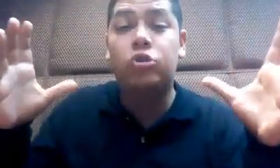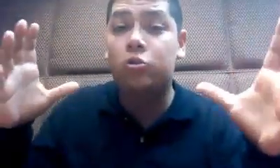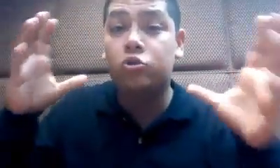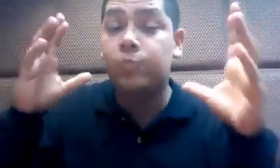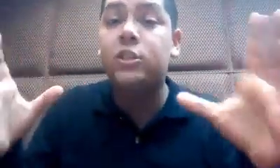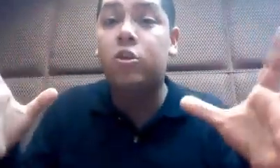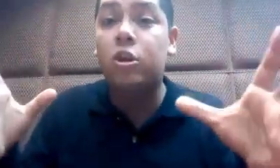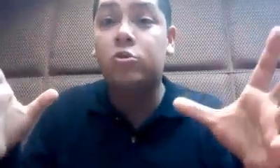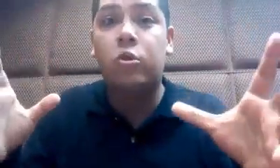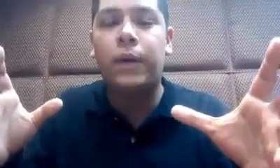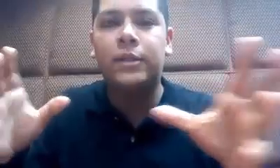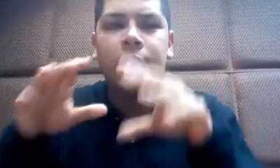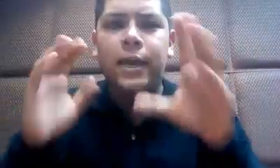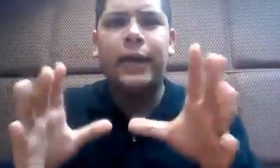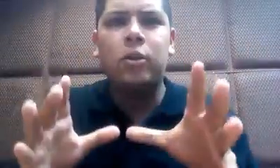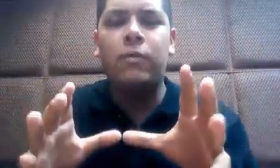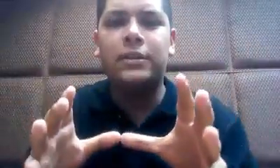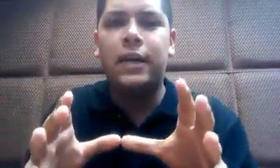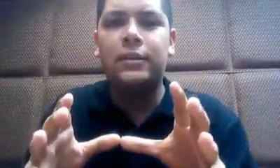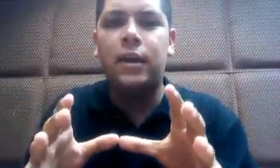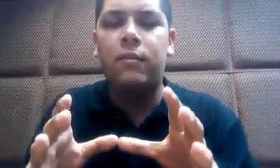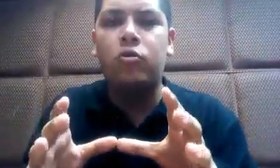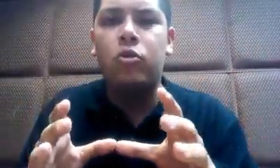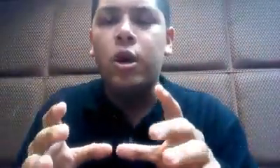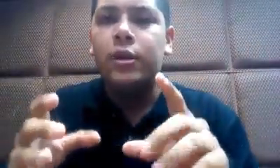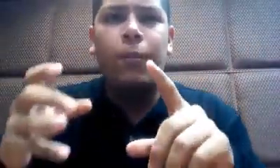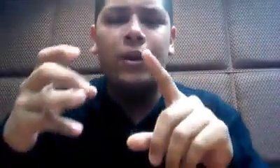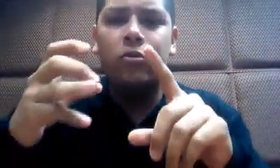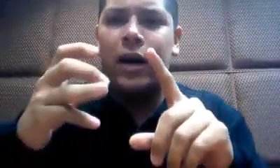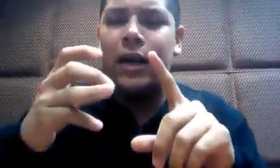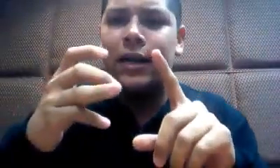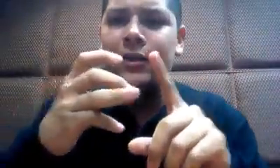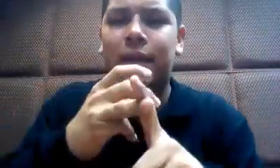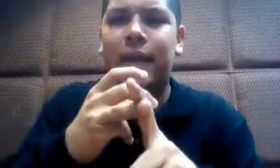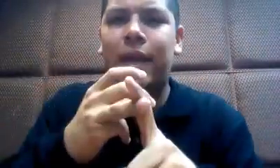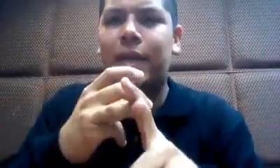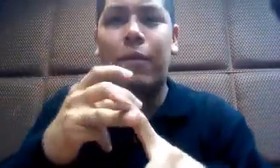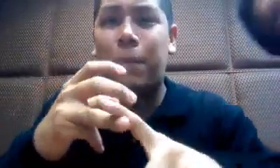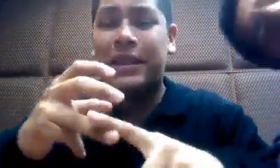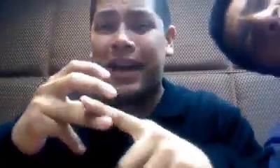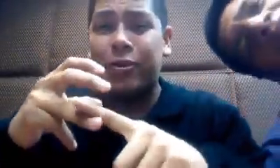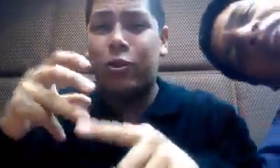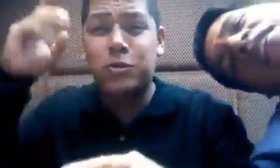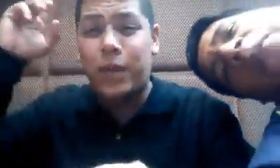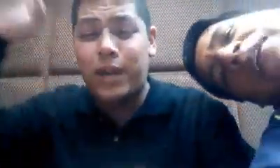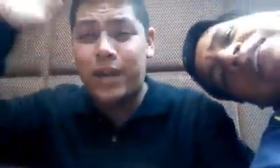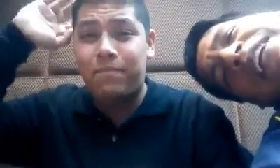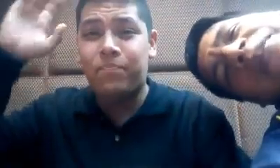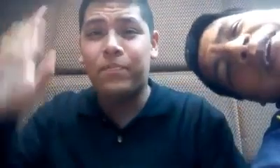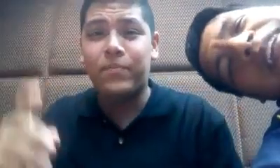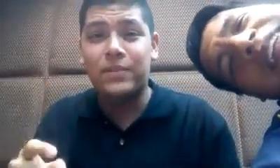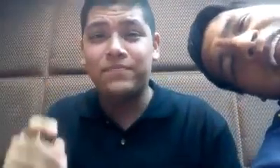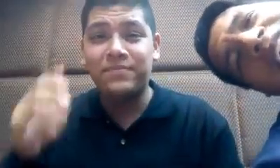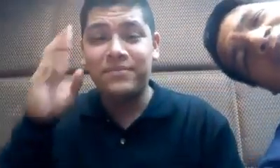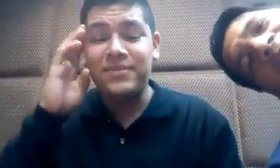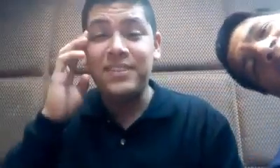con sus pinches rolas colombianas, que es lo más cagante del mundo. Te pueden tocar gente que va platicando, no, como si tuviera... No me discrimines, carnal,